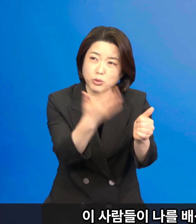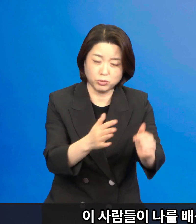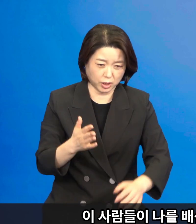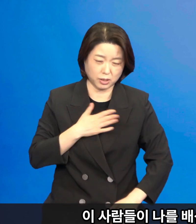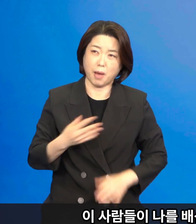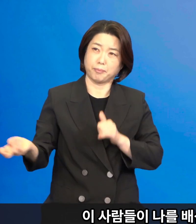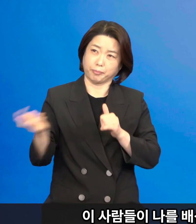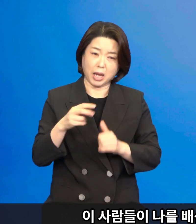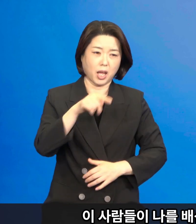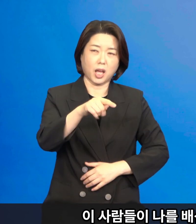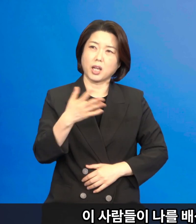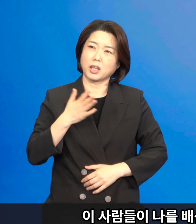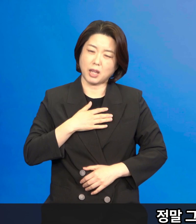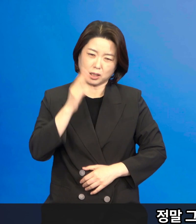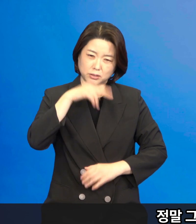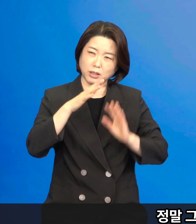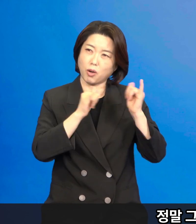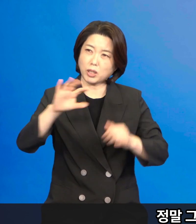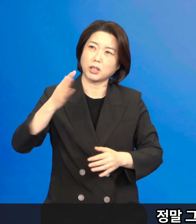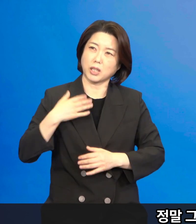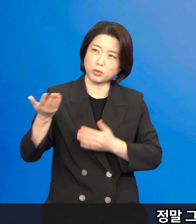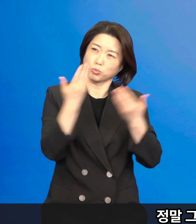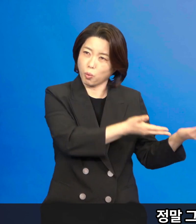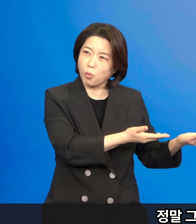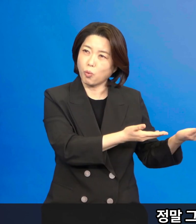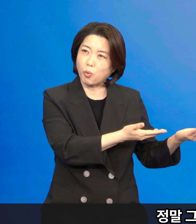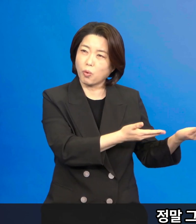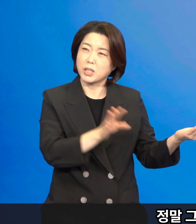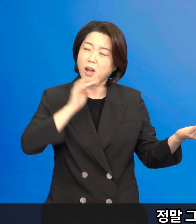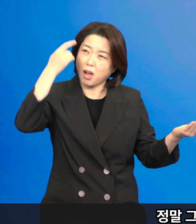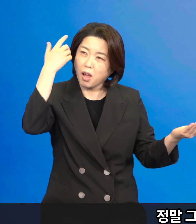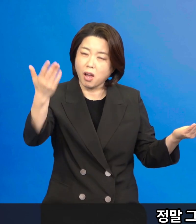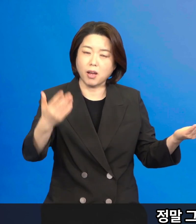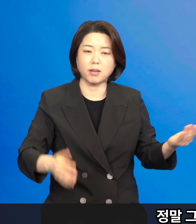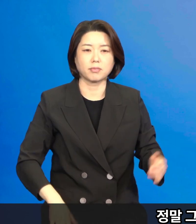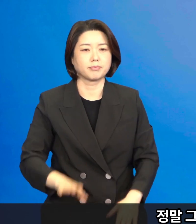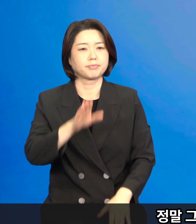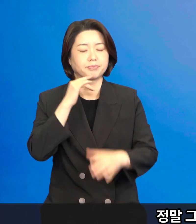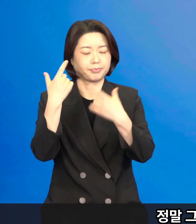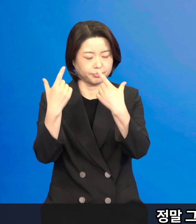배신하고 사울에게 넘겨준다고. 하나님 정말 그렇습니까? 그렇다.